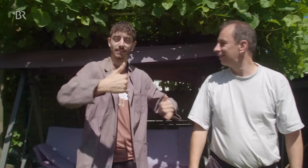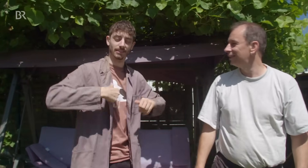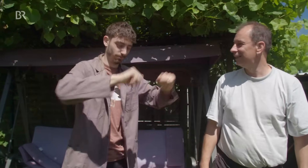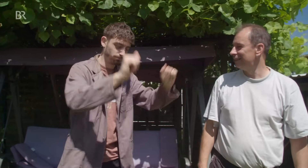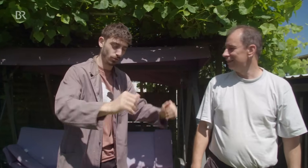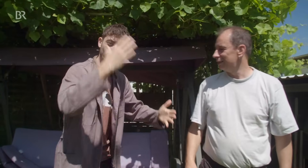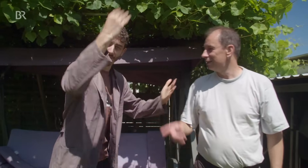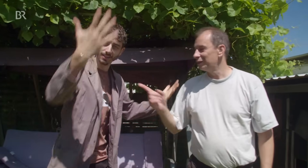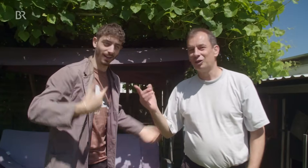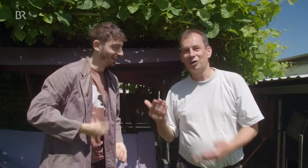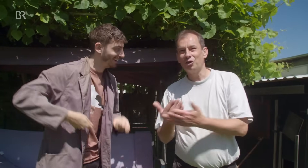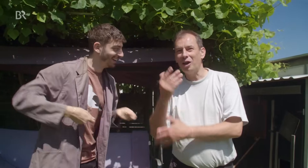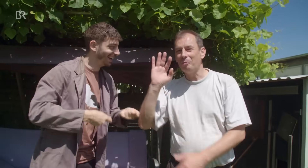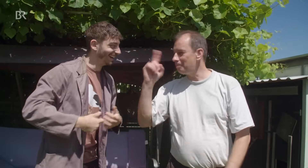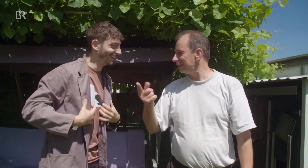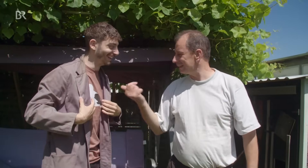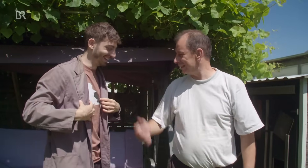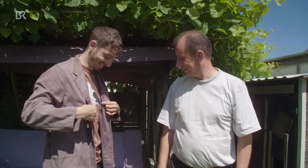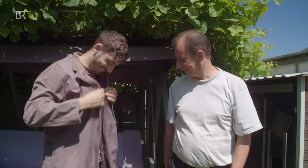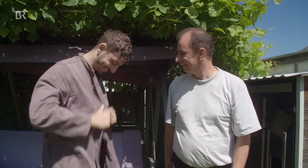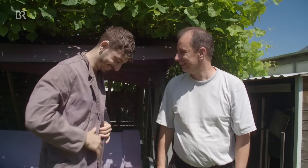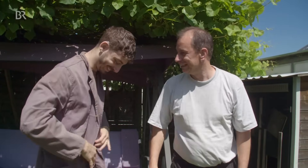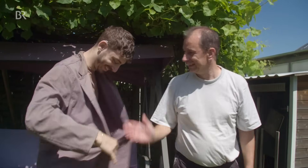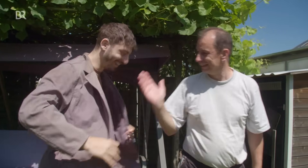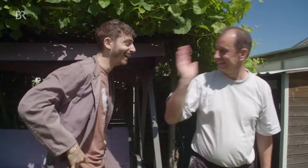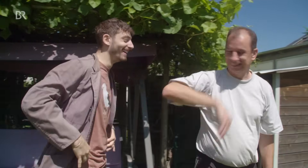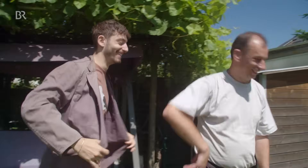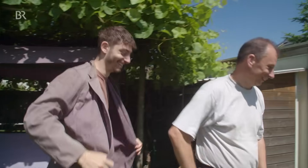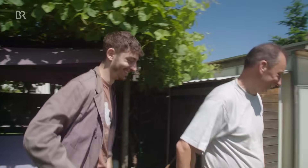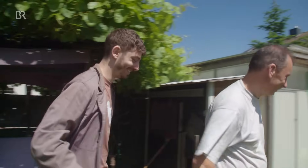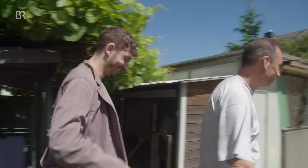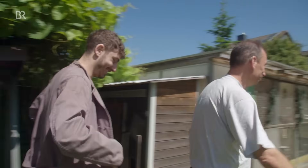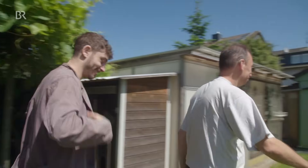Ich bin der neue Putzmann. Der neue Hausmeister. Komm.